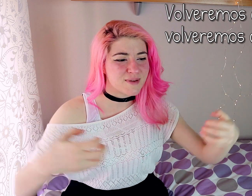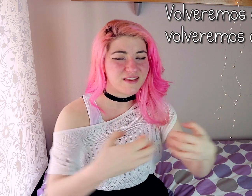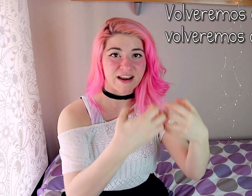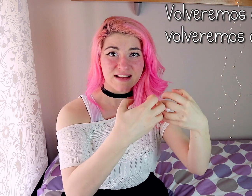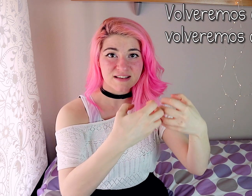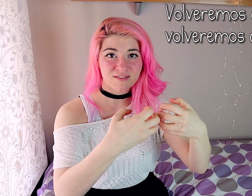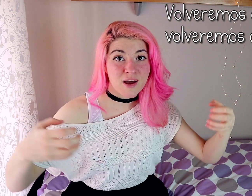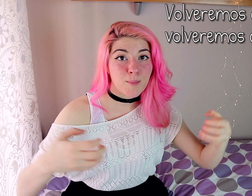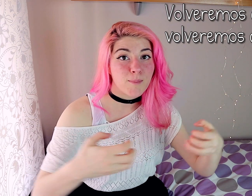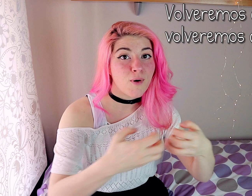brindarais.